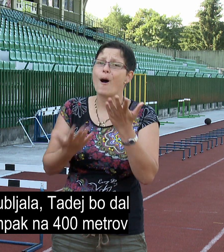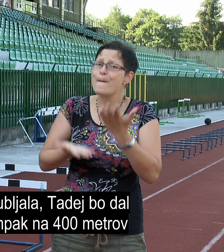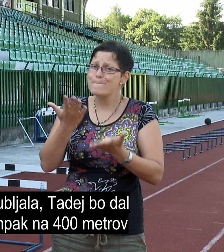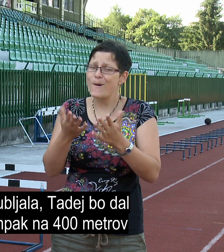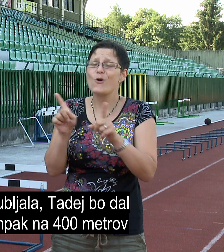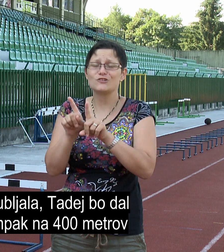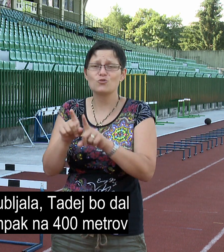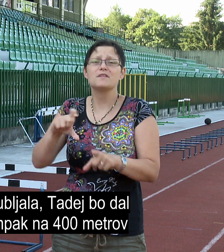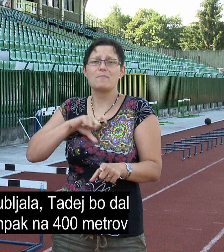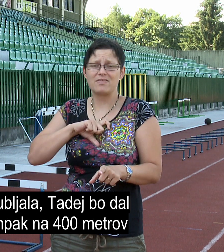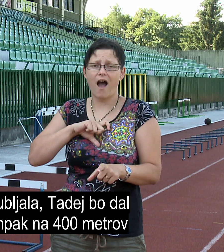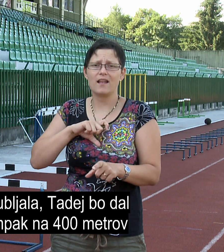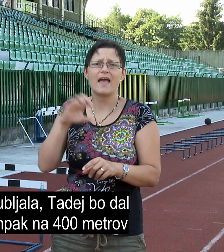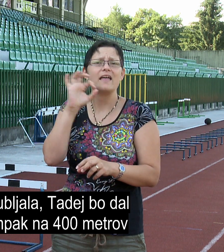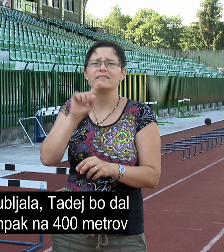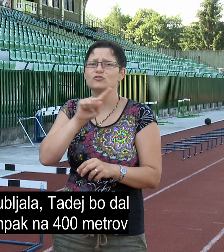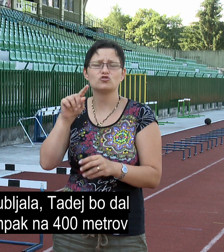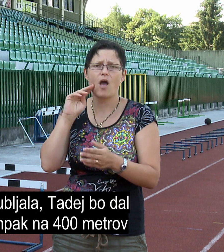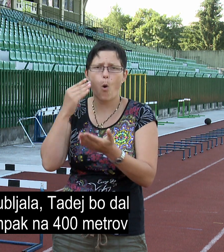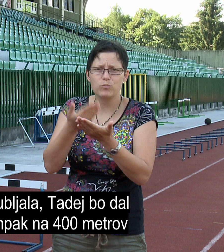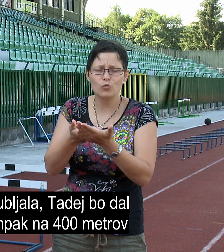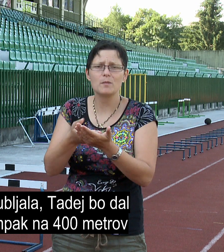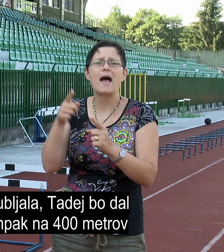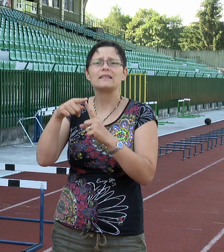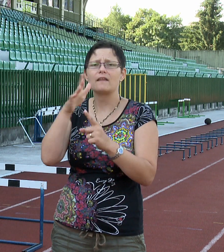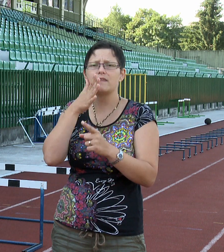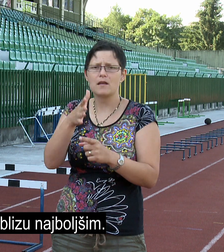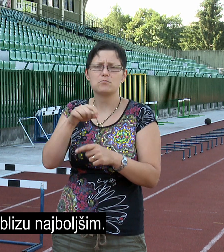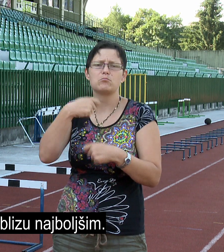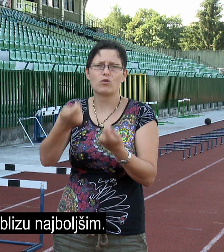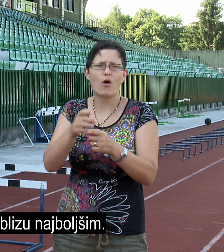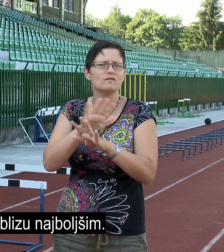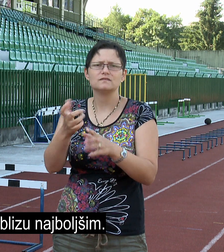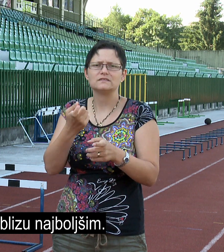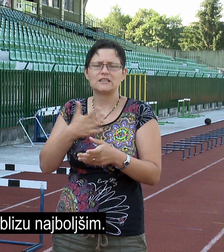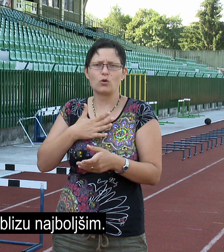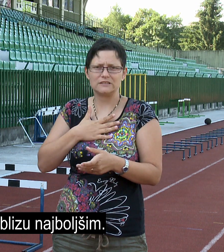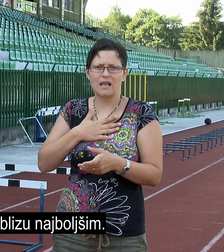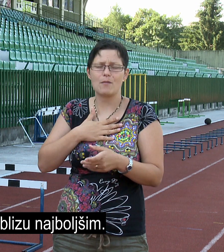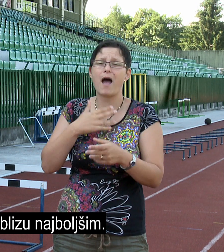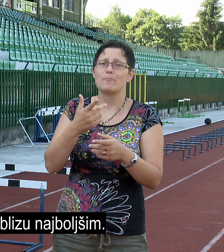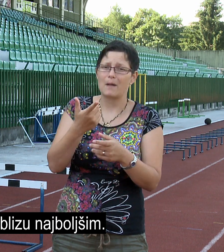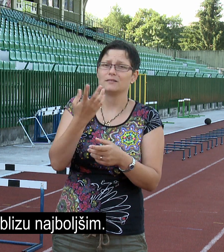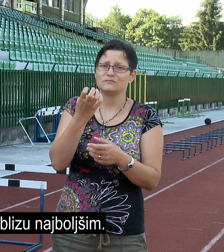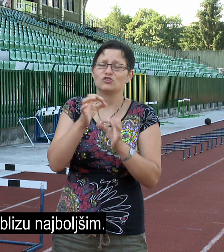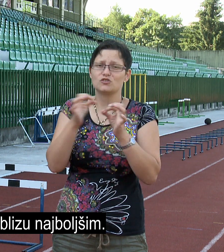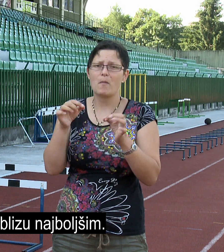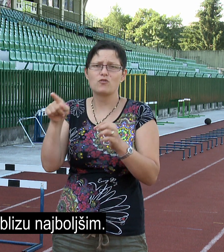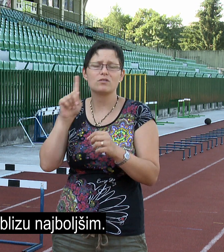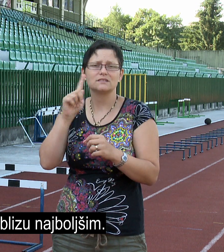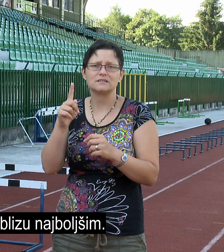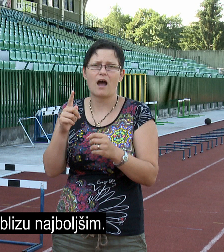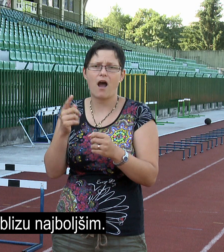nič obljubljala, Tadej bo dal vse od sebe, ampak na 400 metrov zna biti zelo blizu najboljšim.